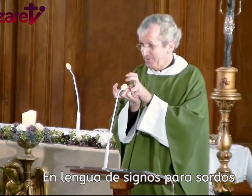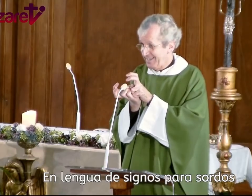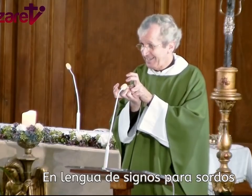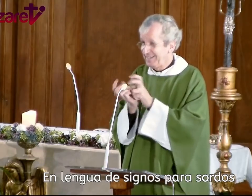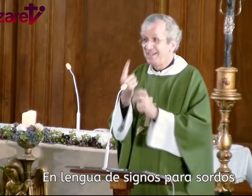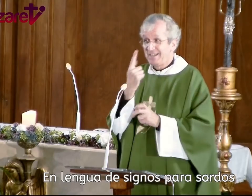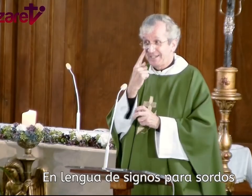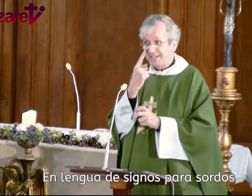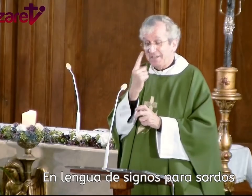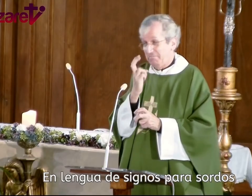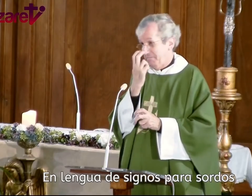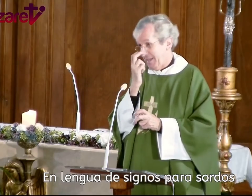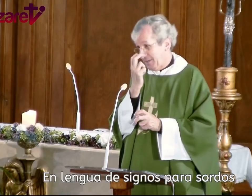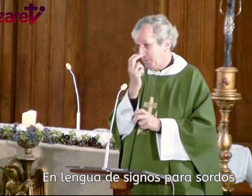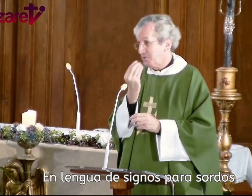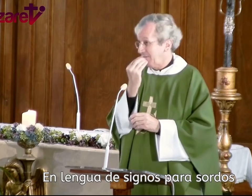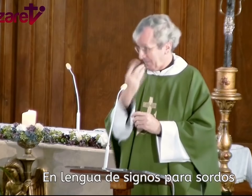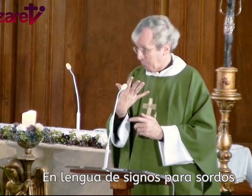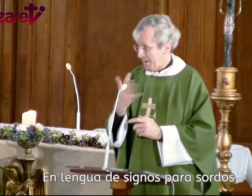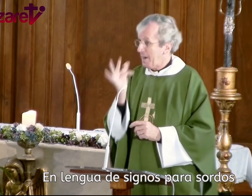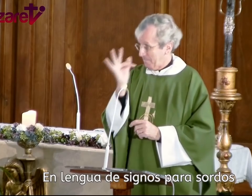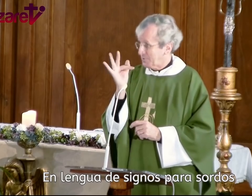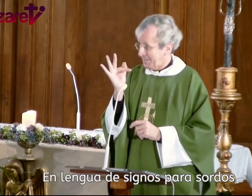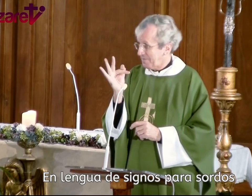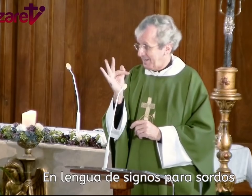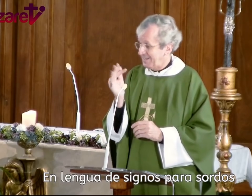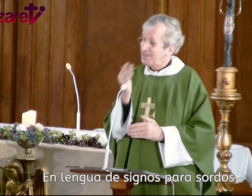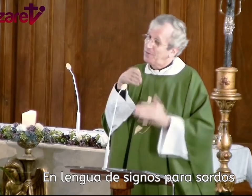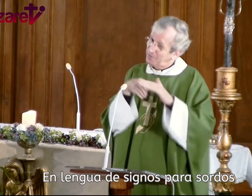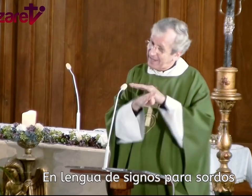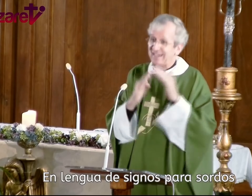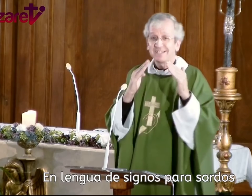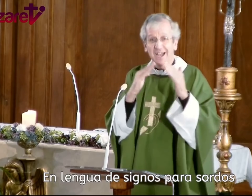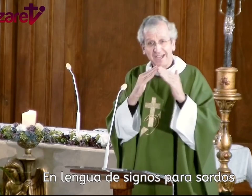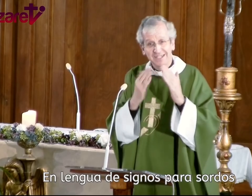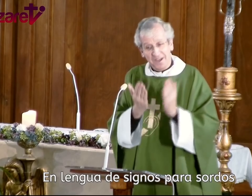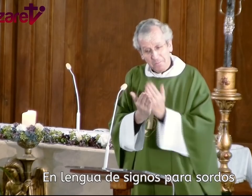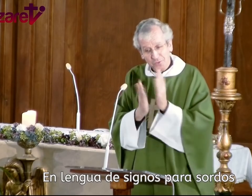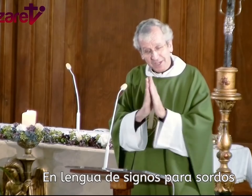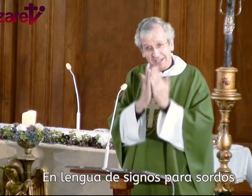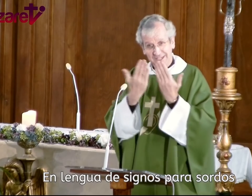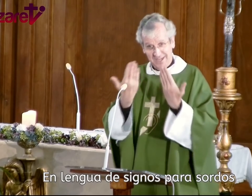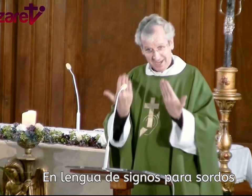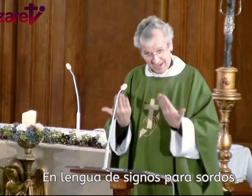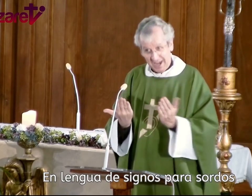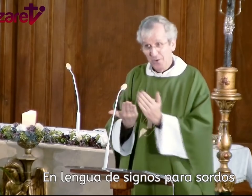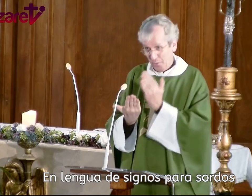Si tenéis curiosidad buena Positiva Y cuando llegáis a casa Buscáis el Nuevo